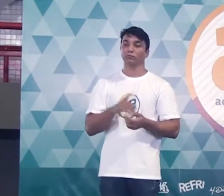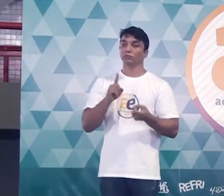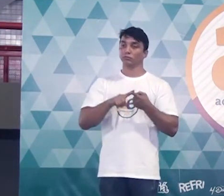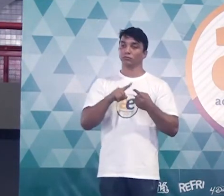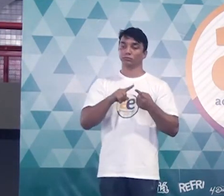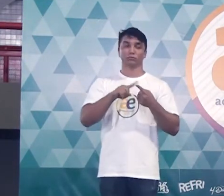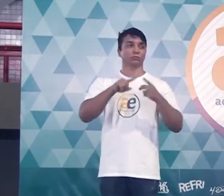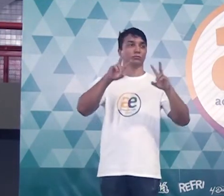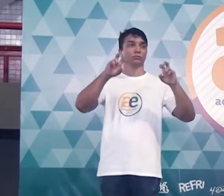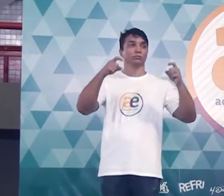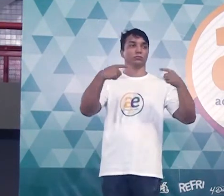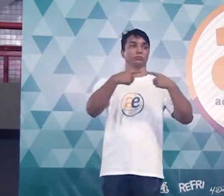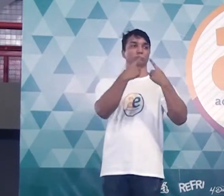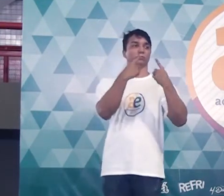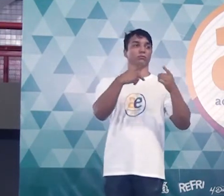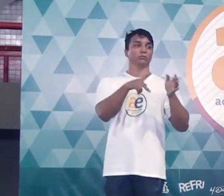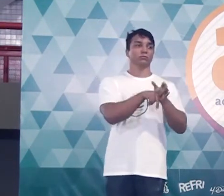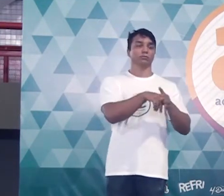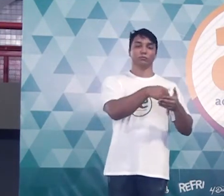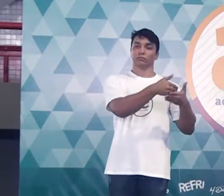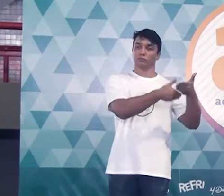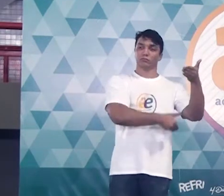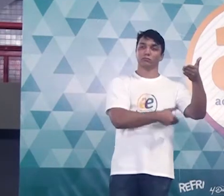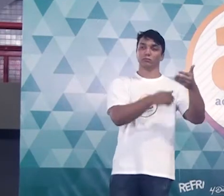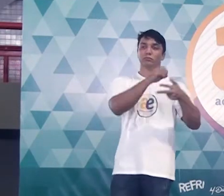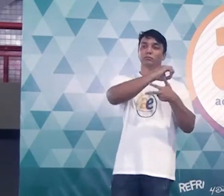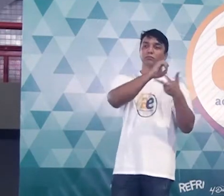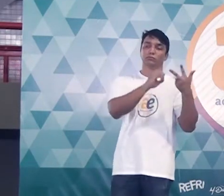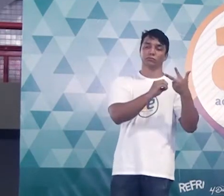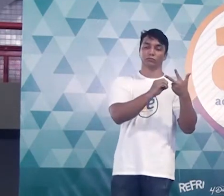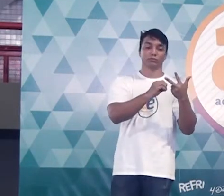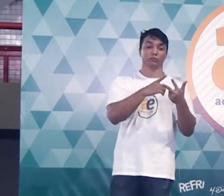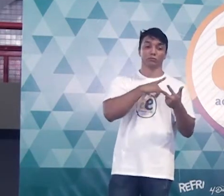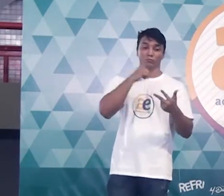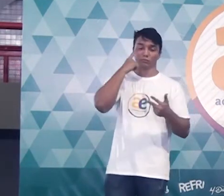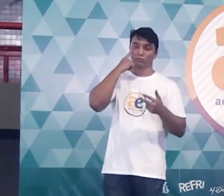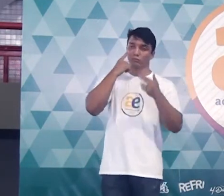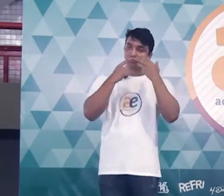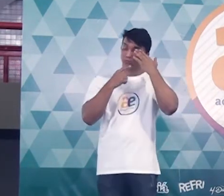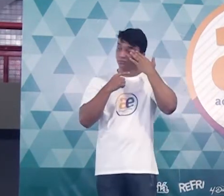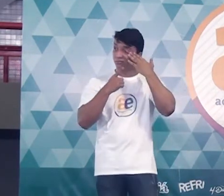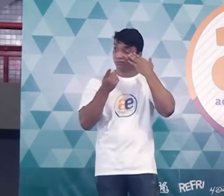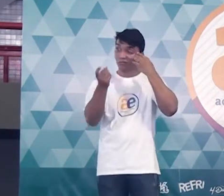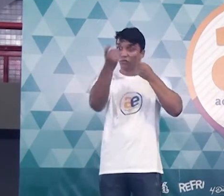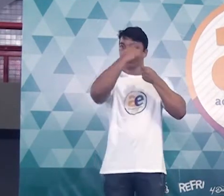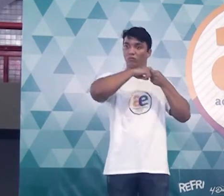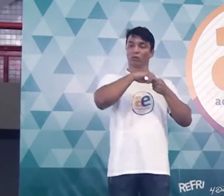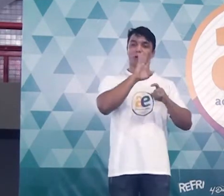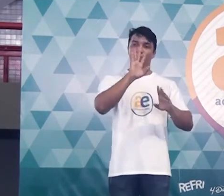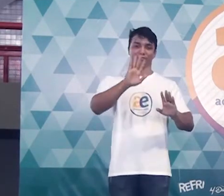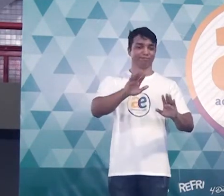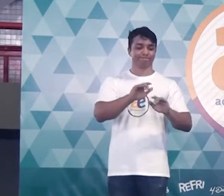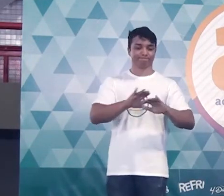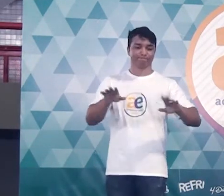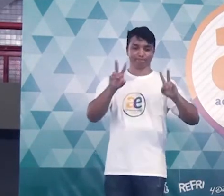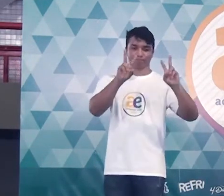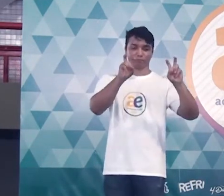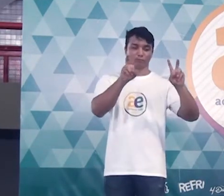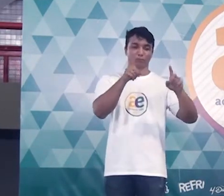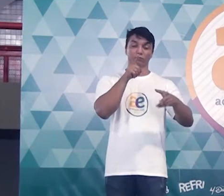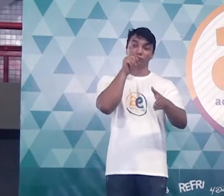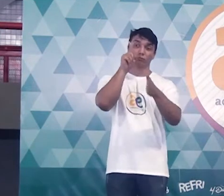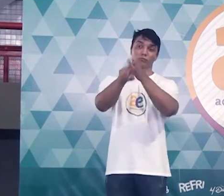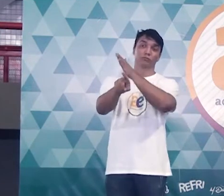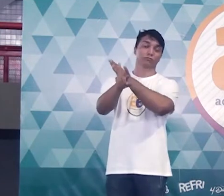inclusive. Como eu tinha falado, naquela parte, a gente até vai retornar a isso. Eu